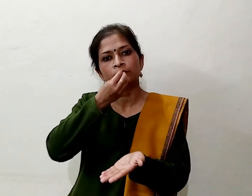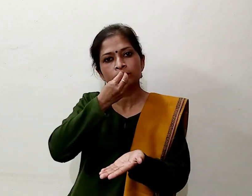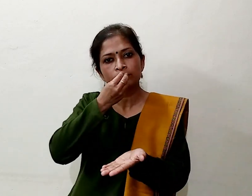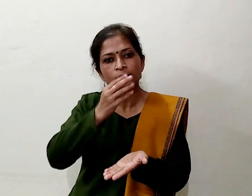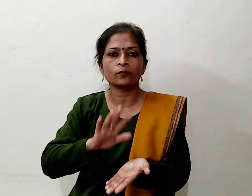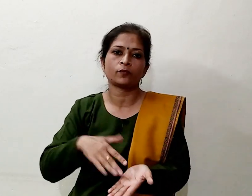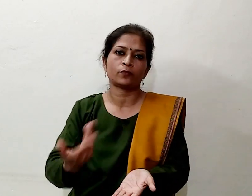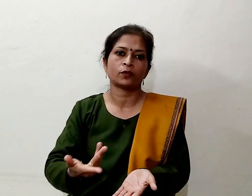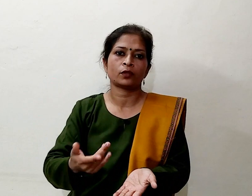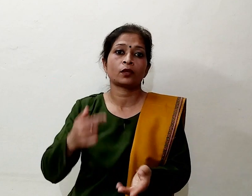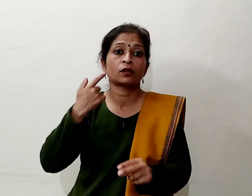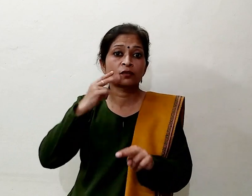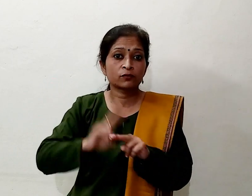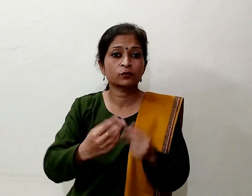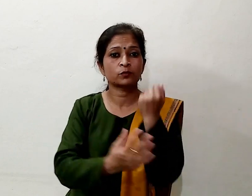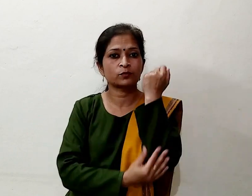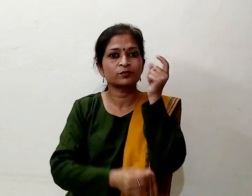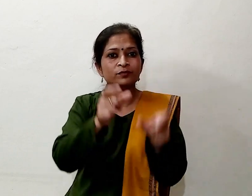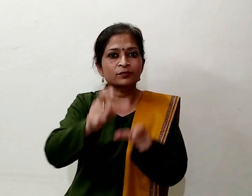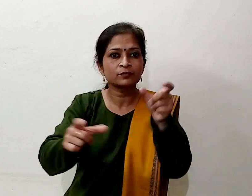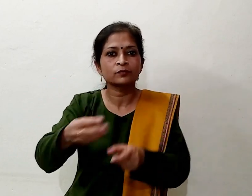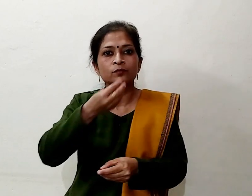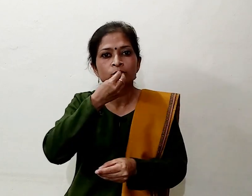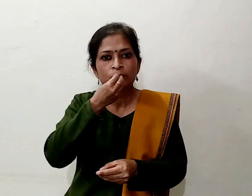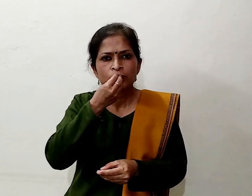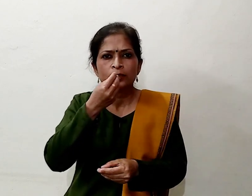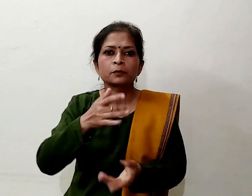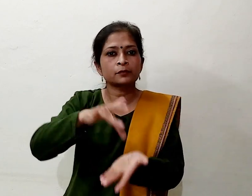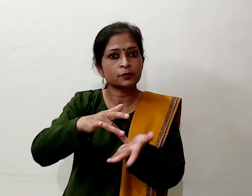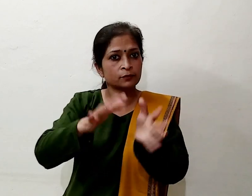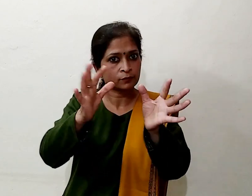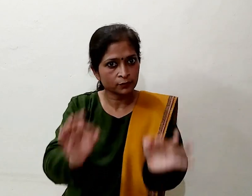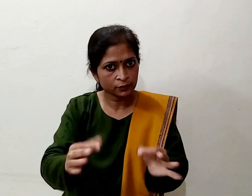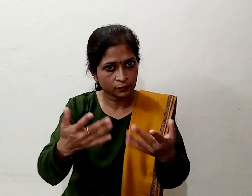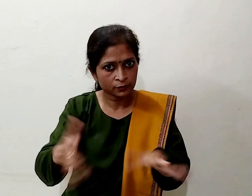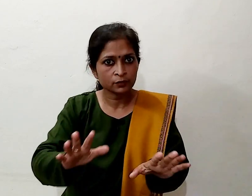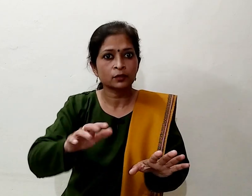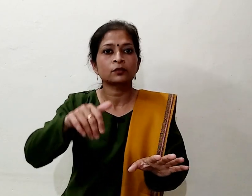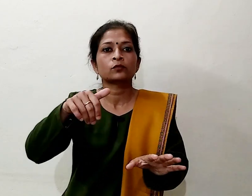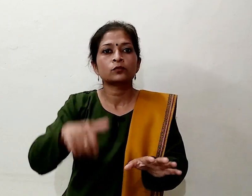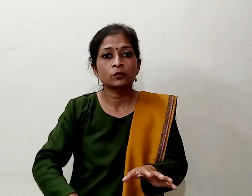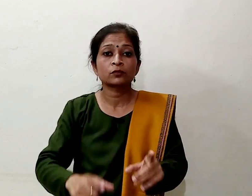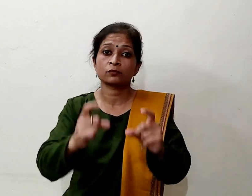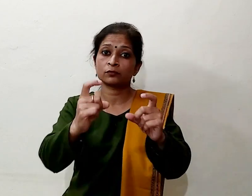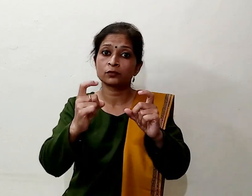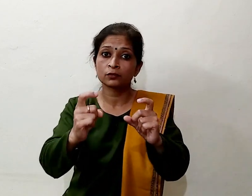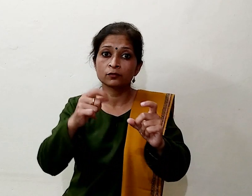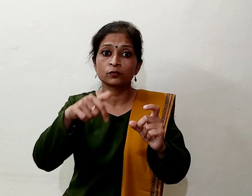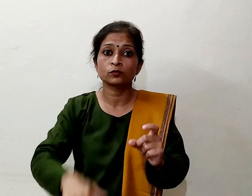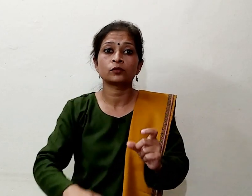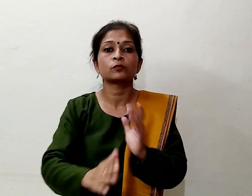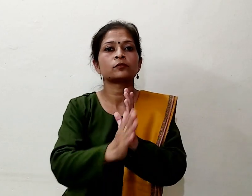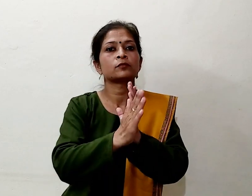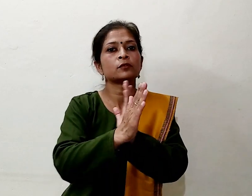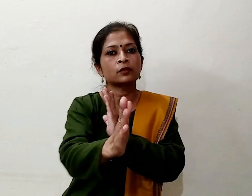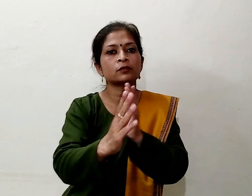साहरा व्यक्तियों को खाना खिलाने हेटू व्यवस्था की गई है तो ये ध्यान रखा जाए कि उन्हें पंक्ती में बिठा